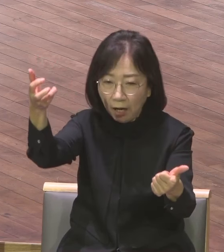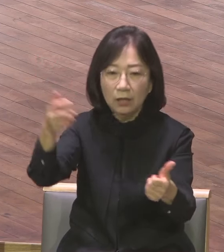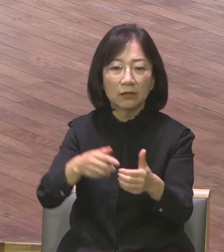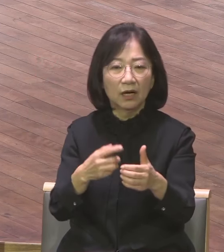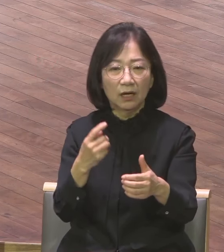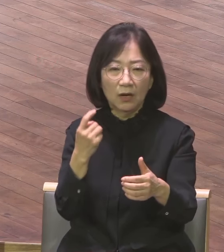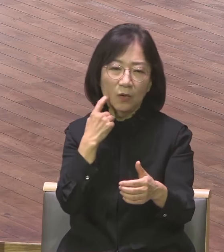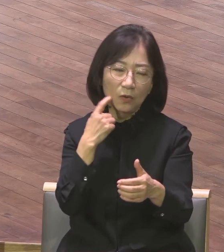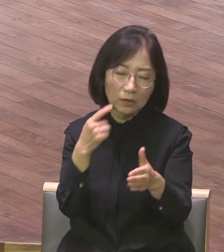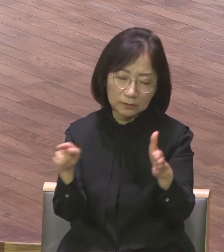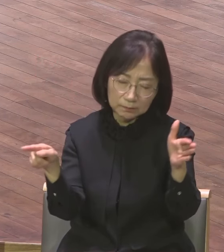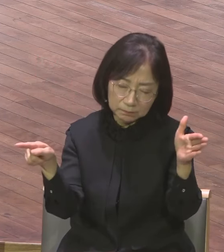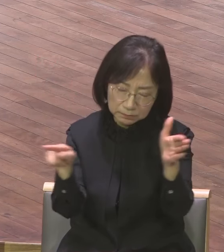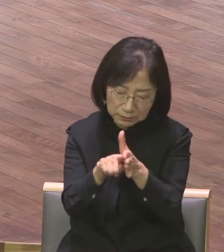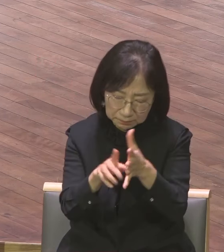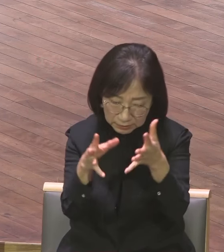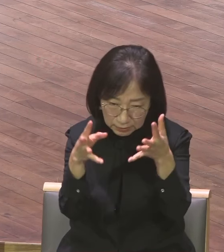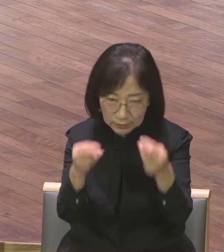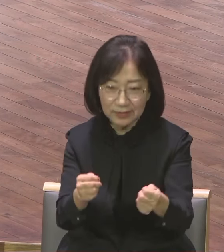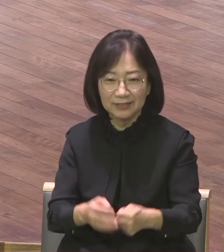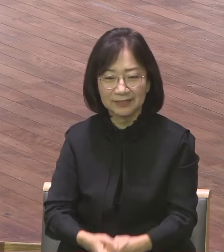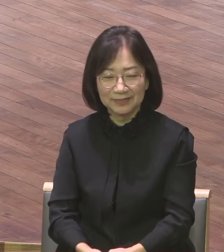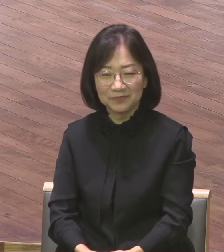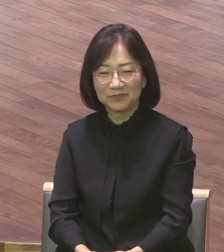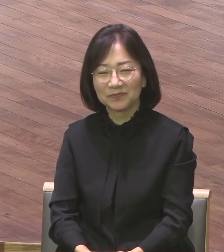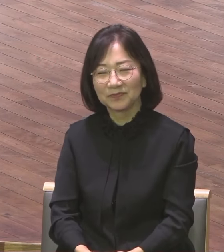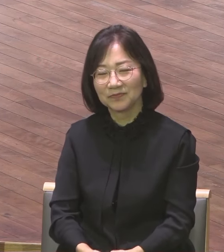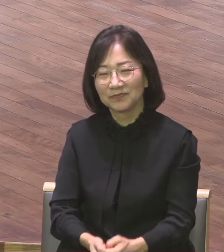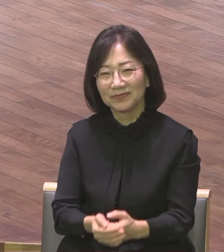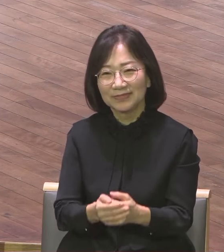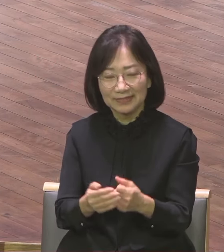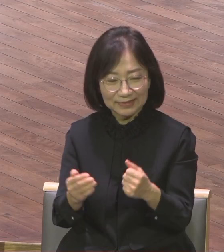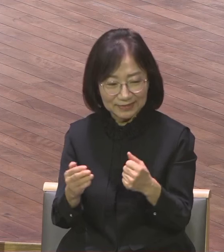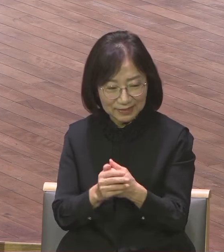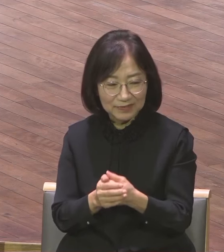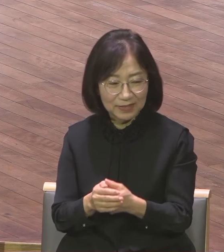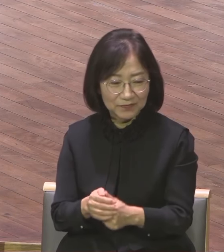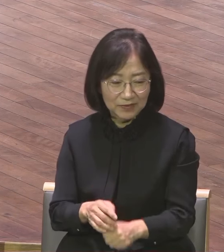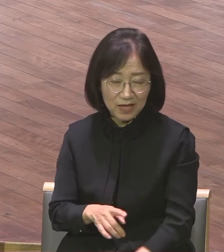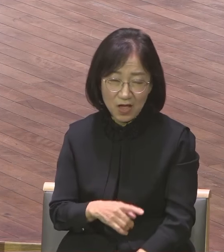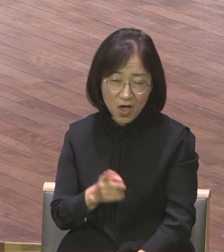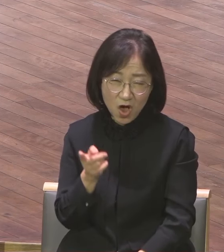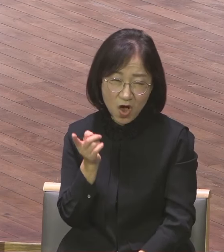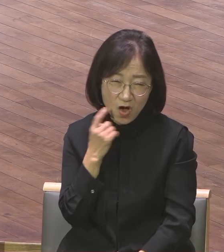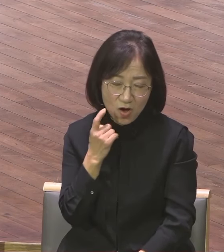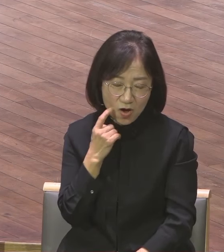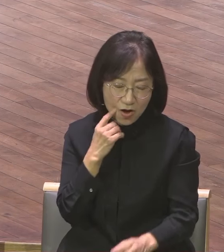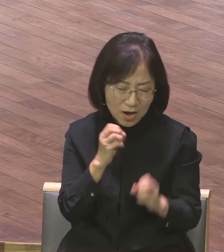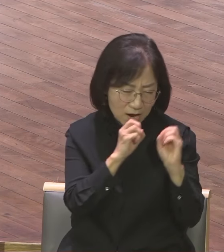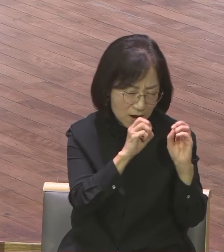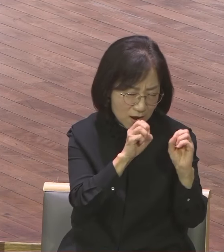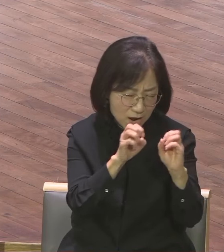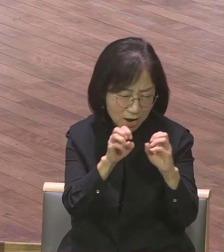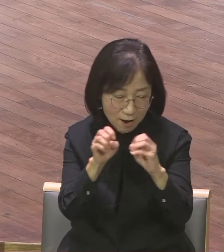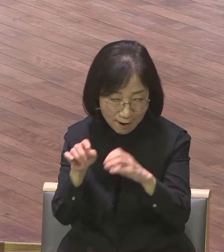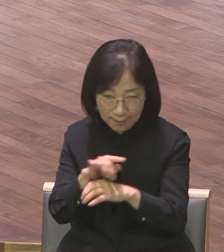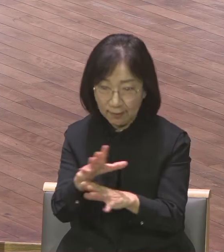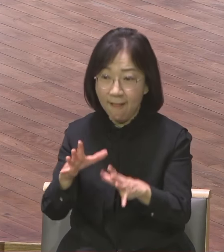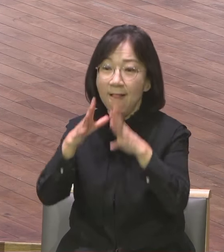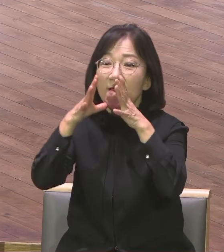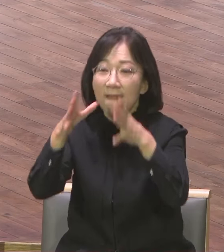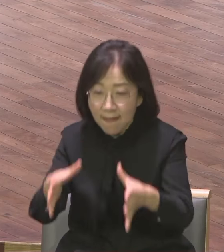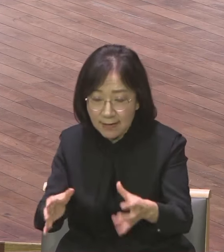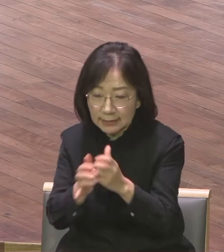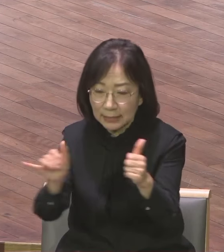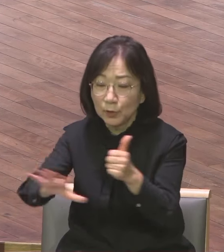거짓 교사들은 교회 안에서 이런 거짓 진리를 퍼뜨려가지고 자신들을 따르는 자들과 함께 교회를